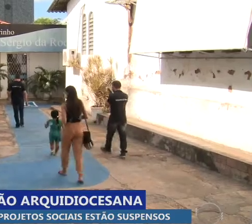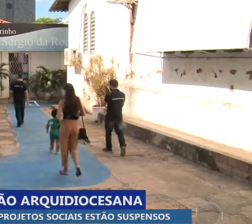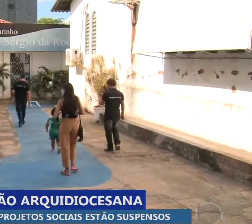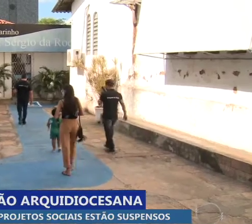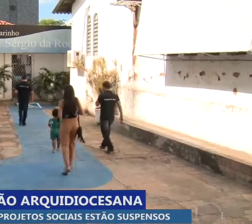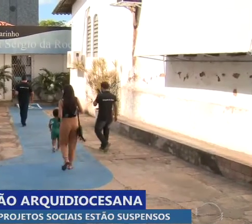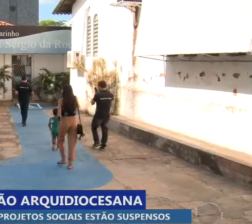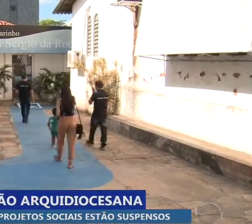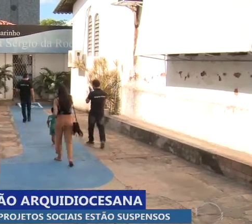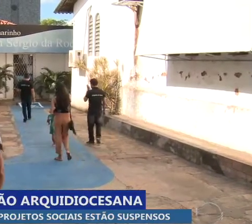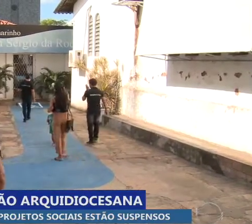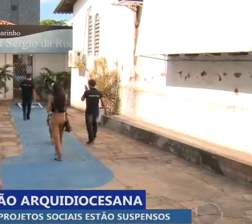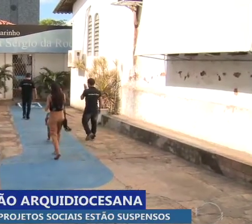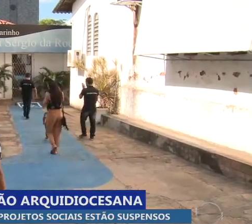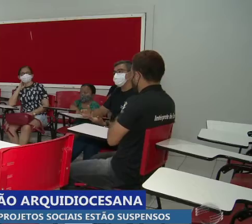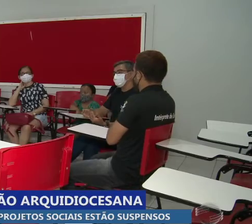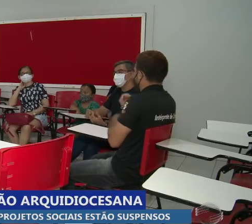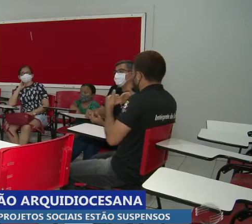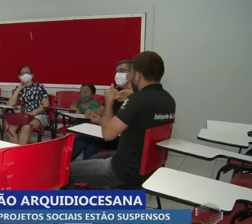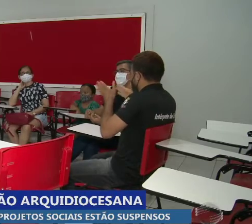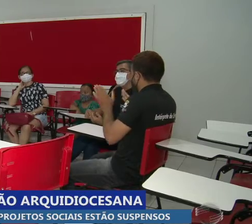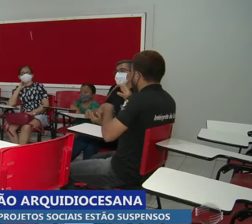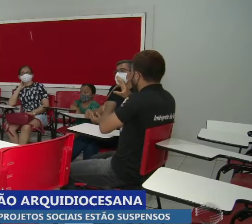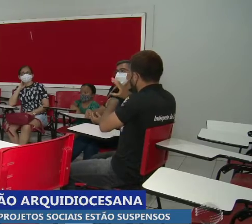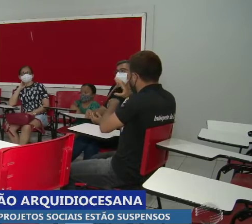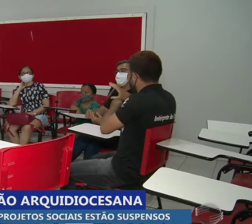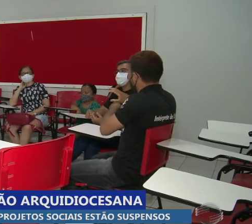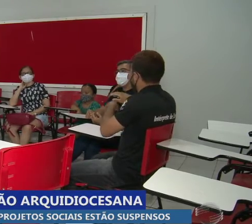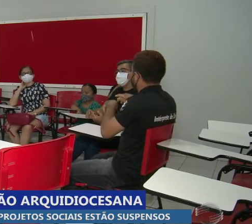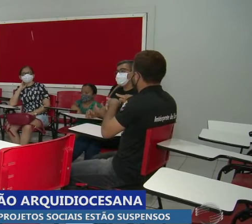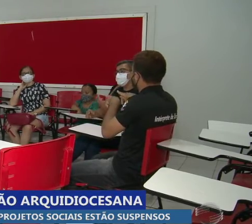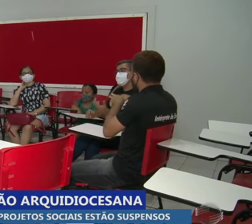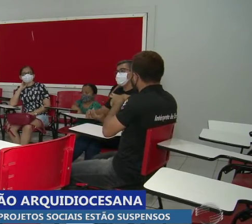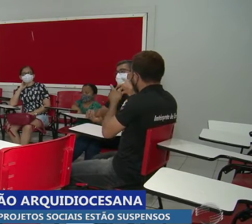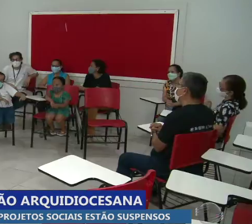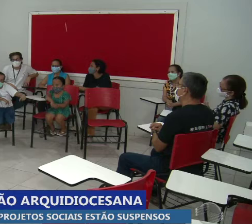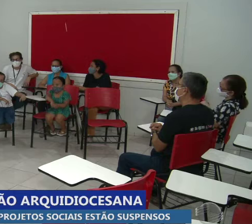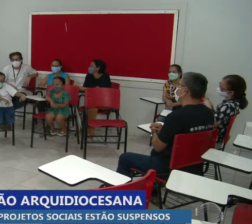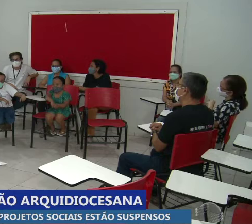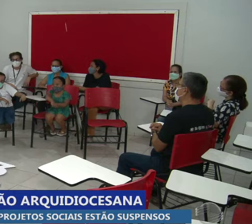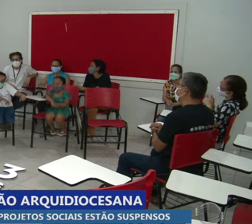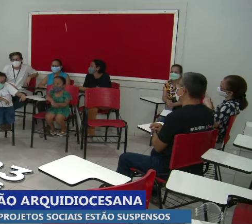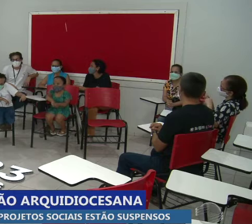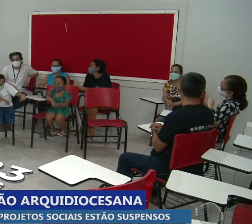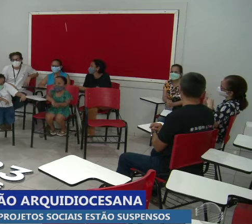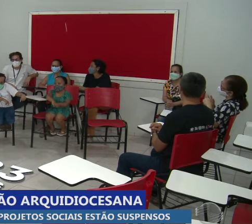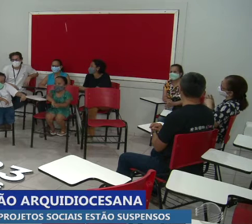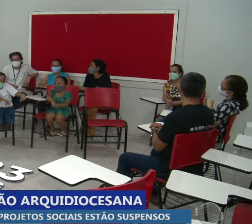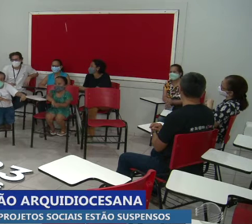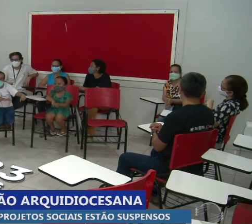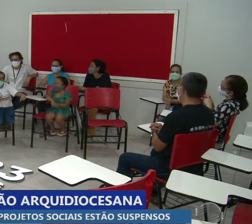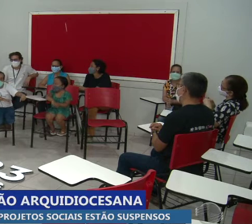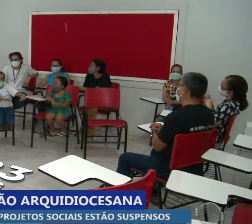que disponibiliza os recursos financeiros. Durante 11 anos, o serviço já atendeu quase 3.900